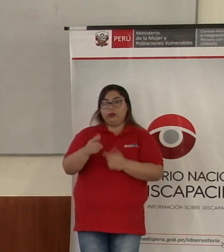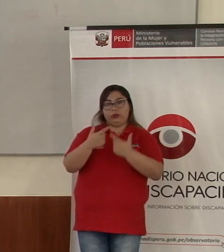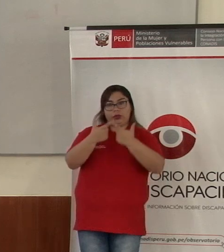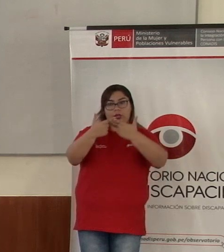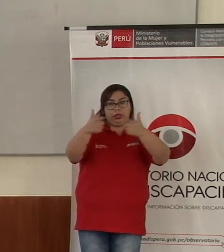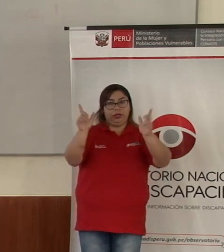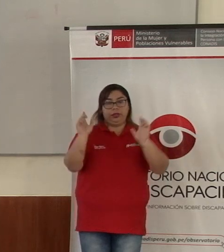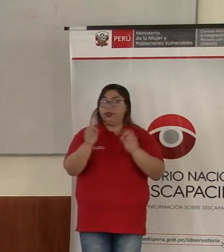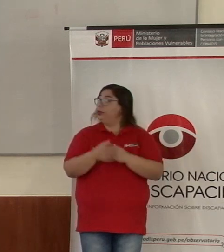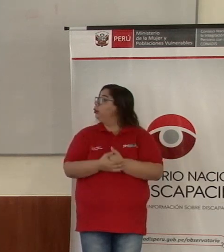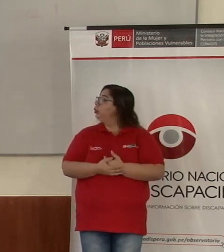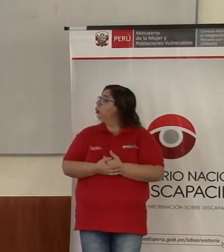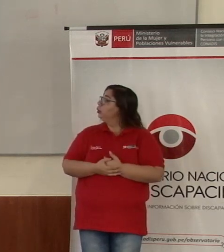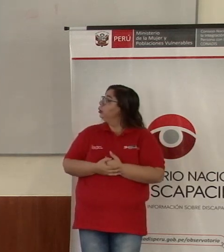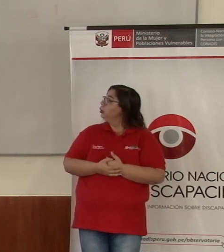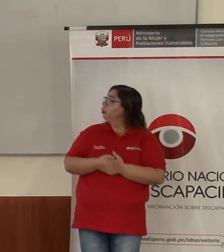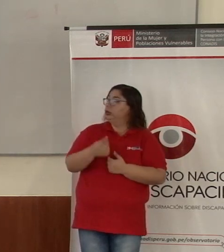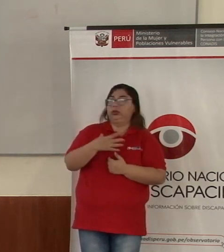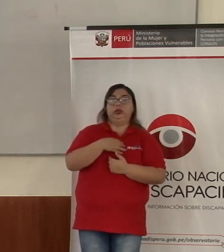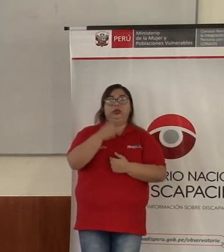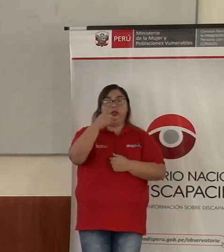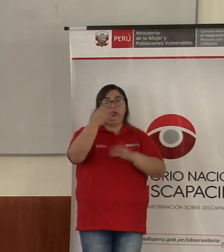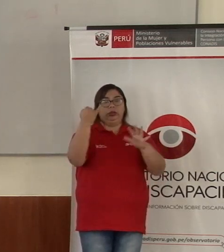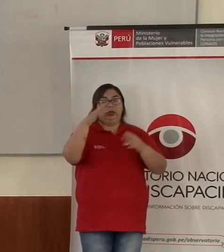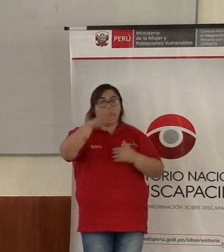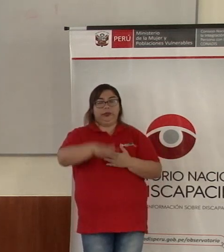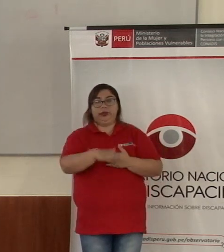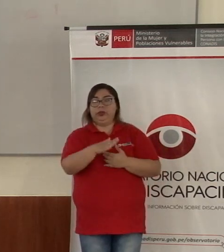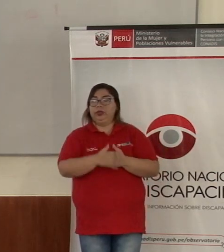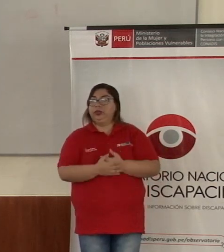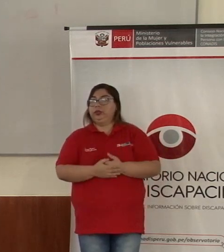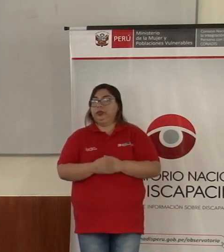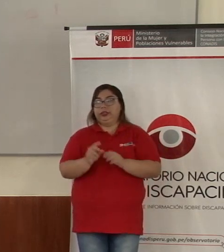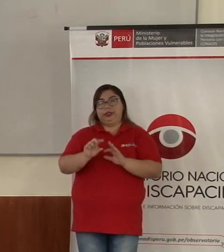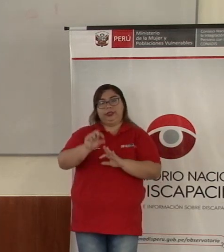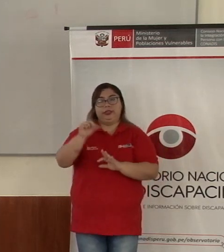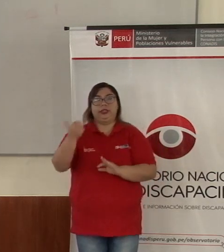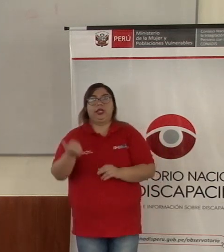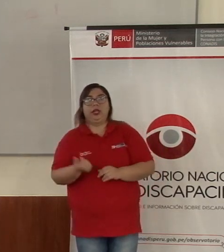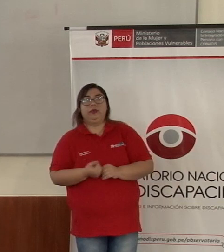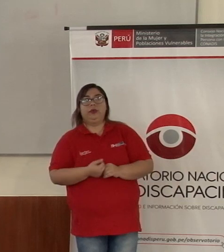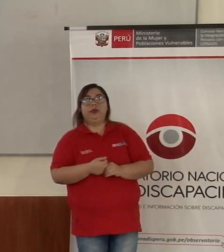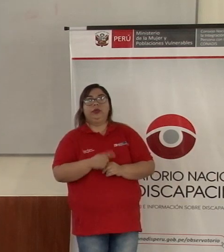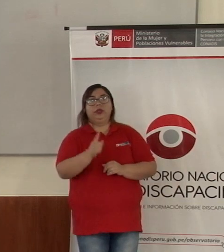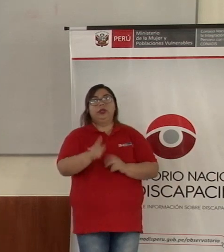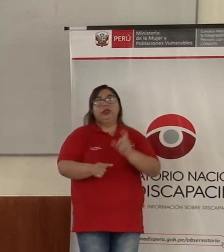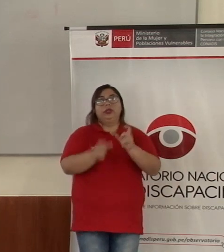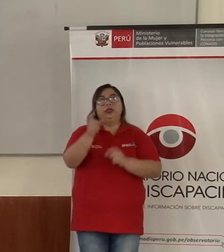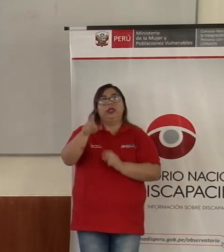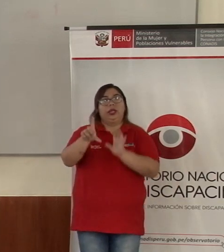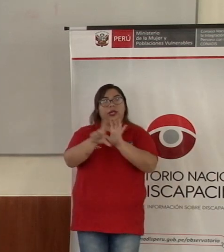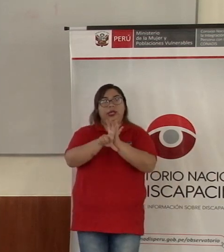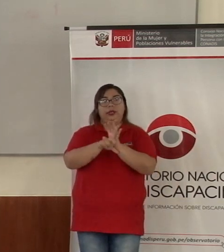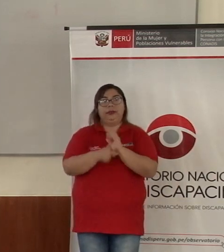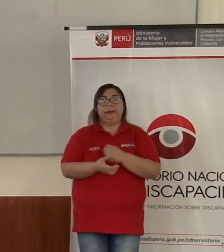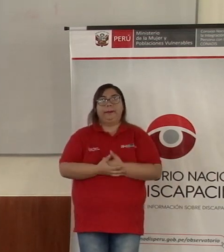absolutamente incapaces los menores de 16 años, salvo para aquellos actos determinados por la ley.